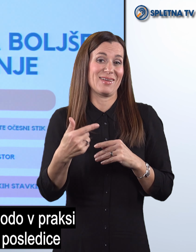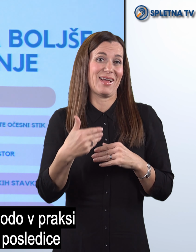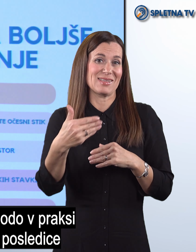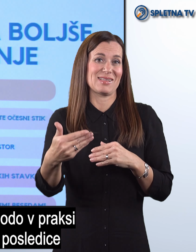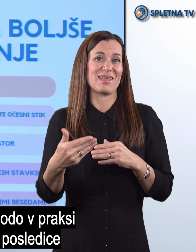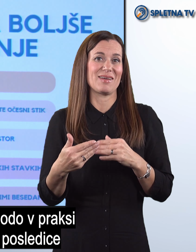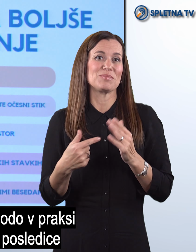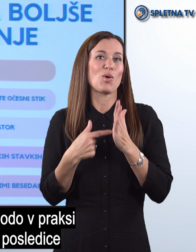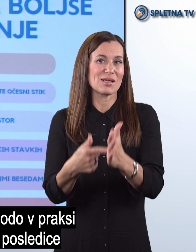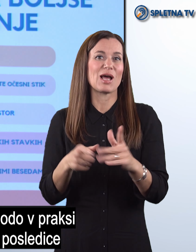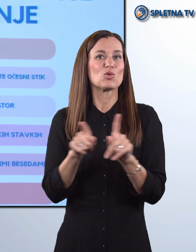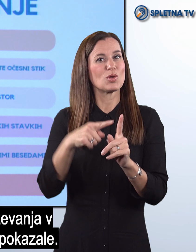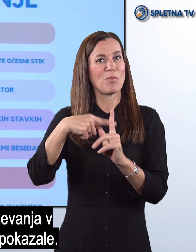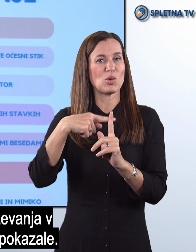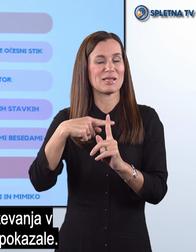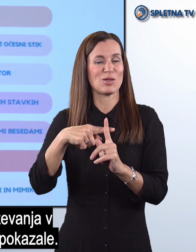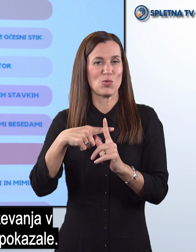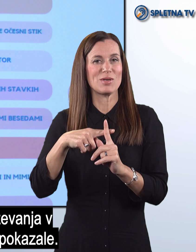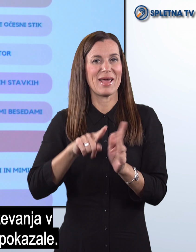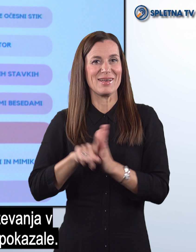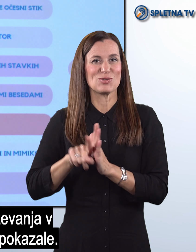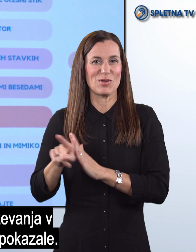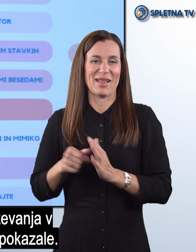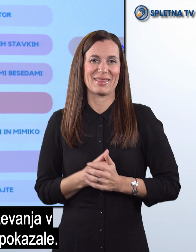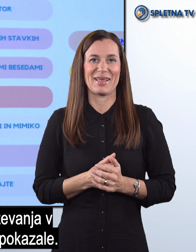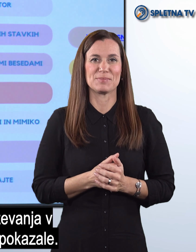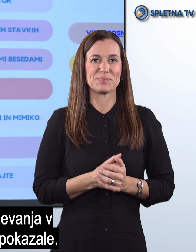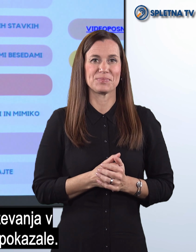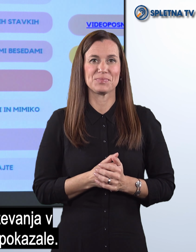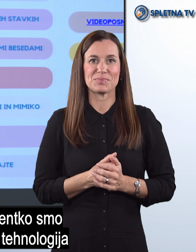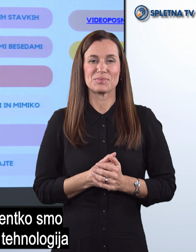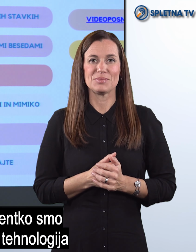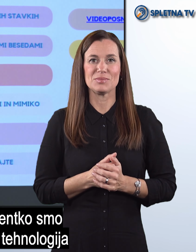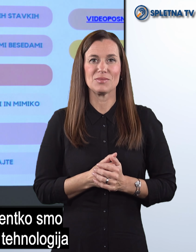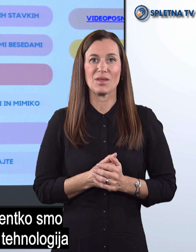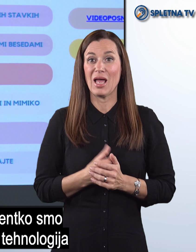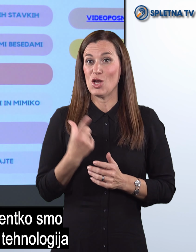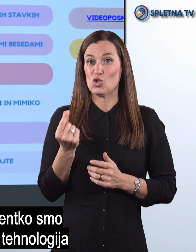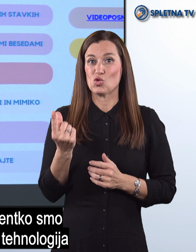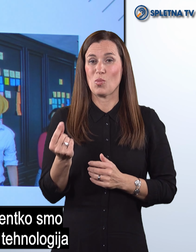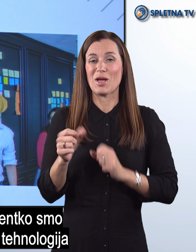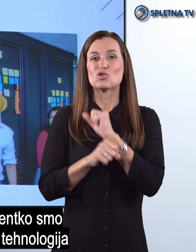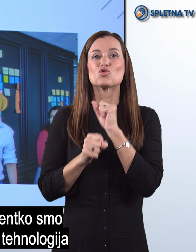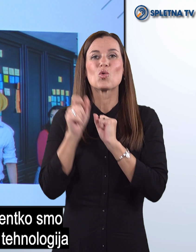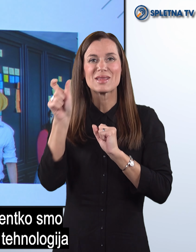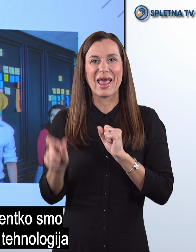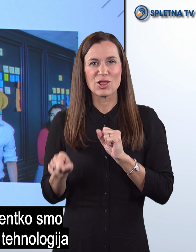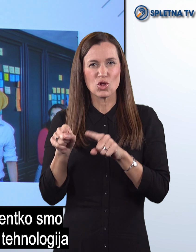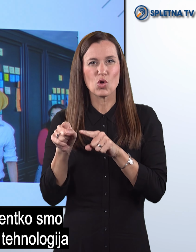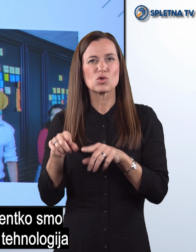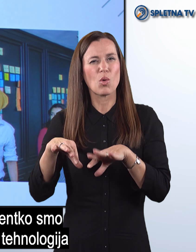pozitivne posledice tega izobraževanja v kratkem tudi pokazale. Skupaj s študentko smo ugotovili, da